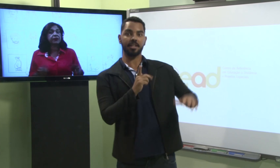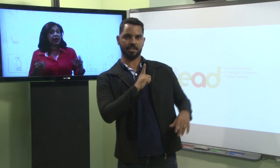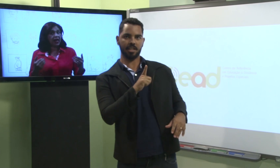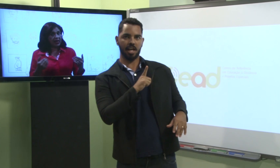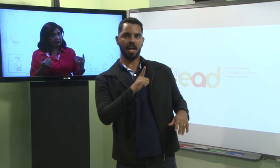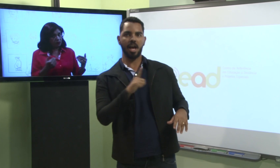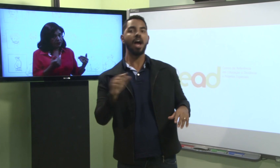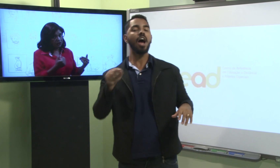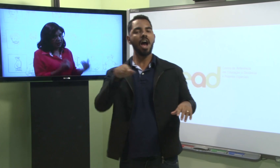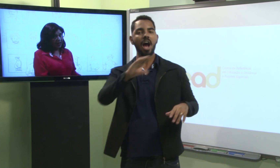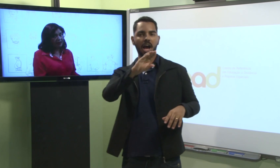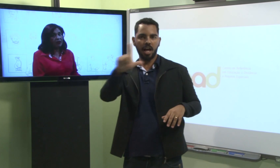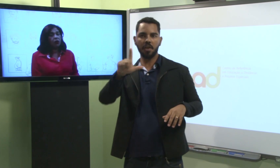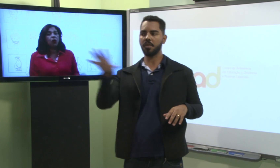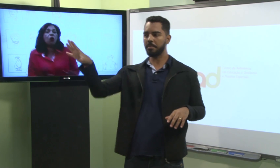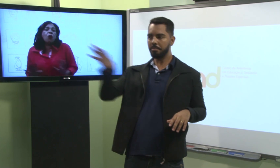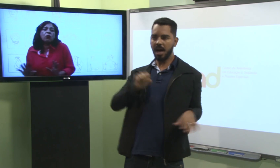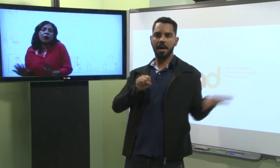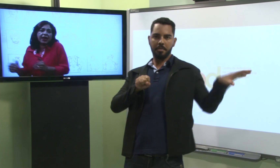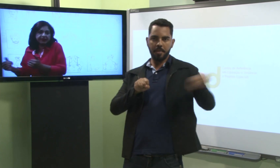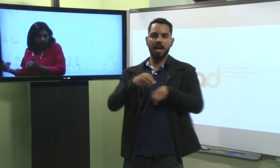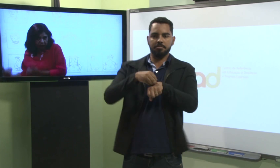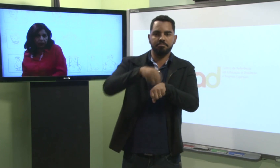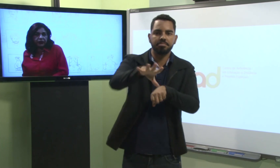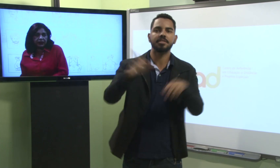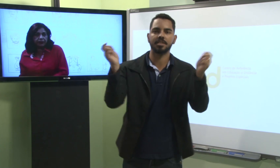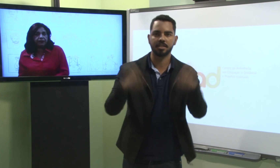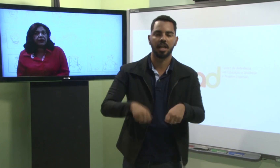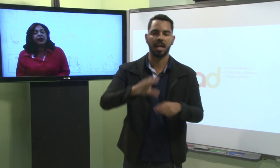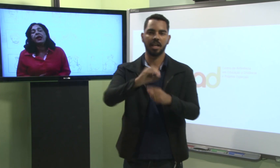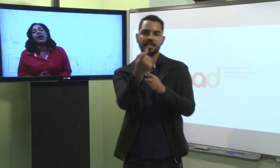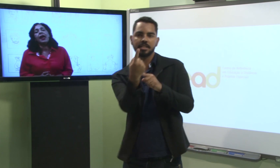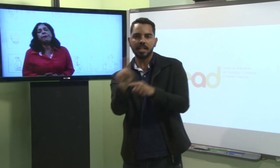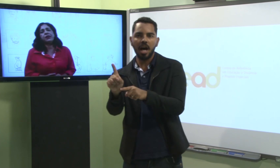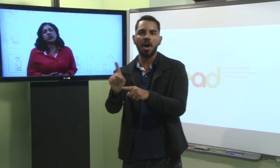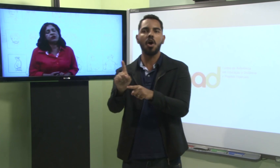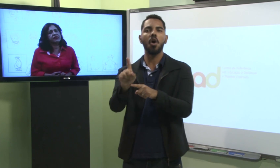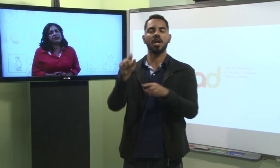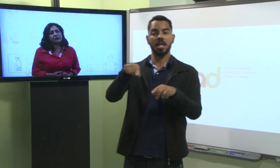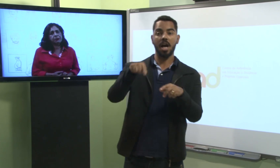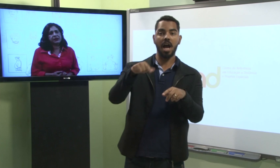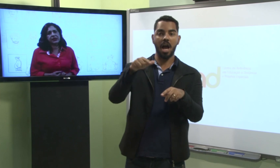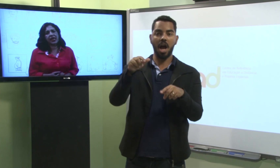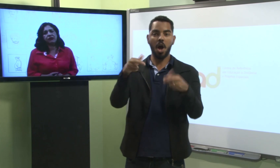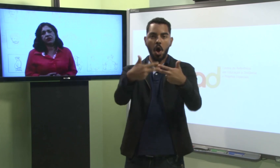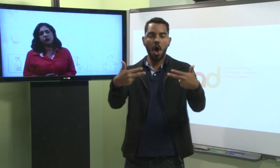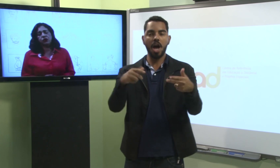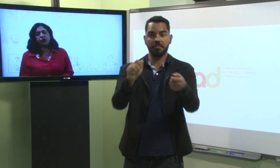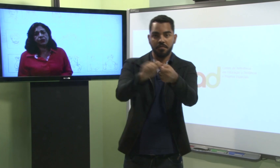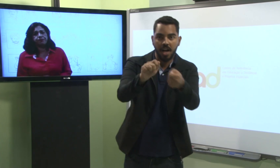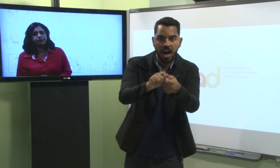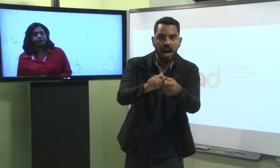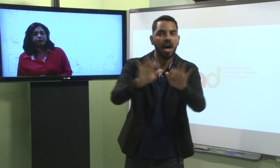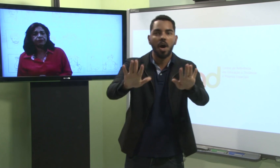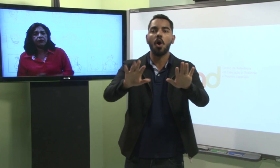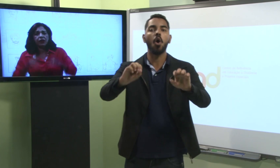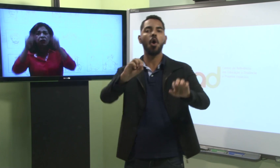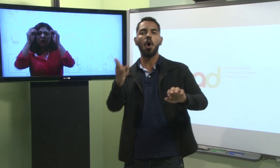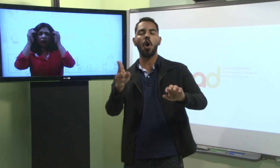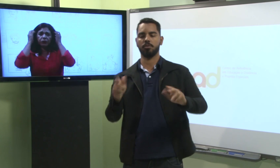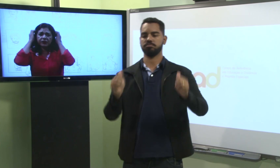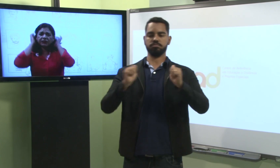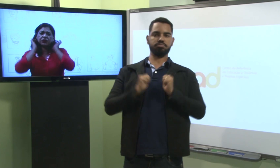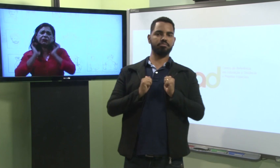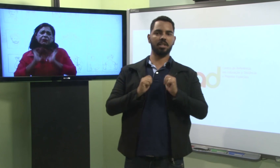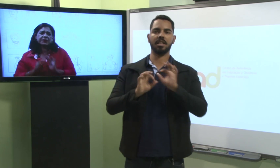retratar a ação praticada ou a ação sofrida. A partir dos exemplos apresentados aqui hoje,